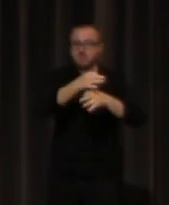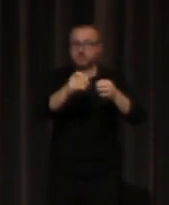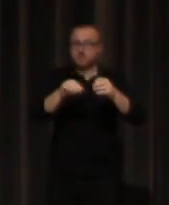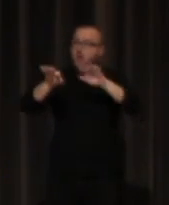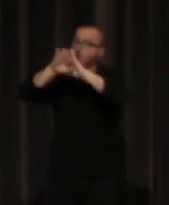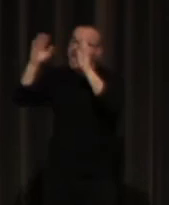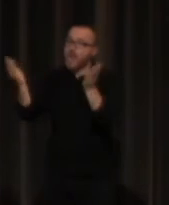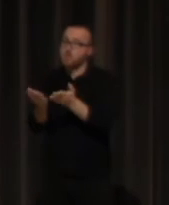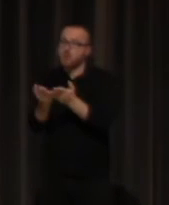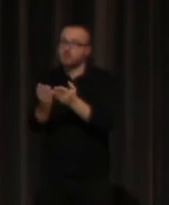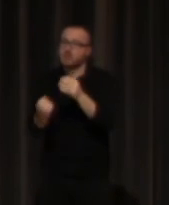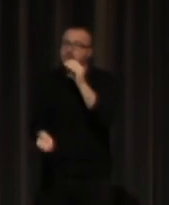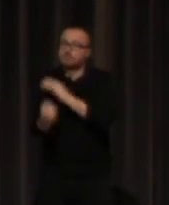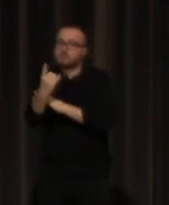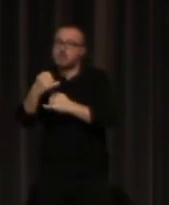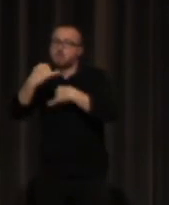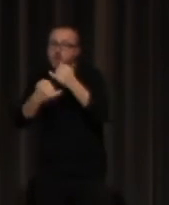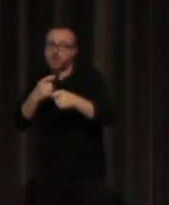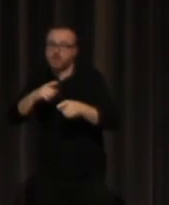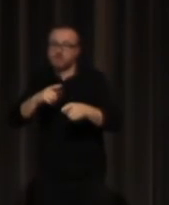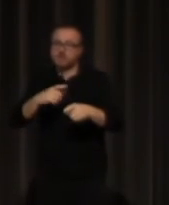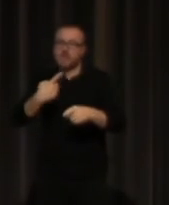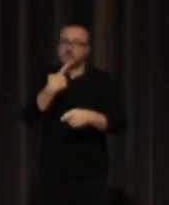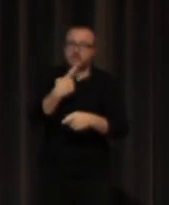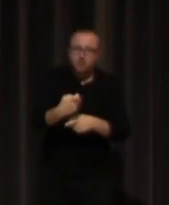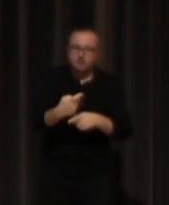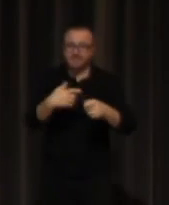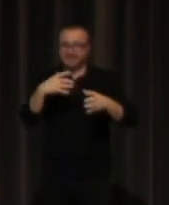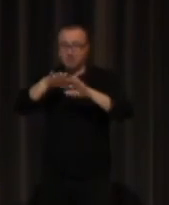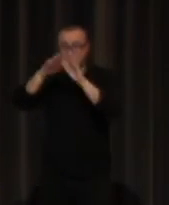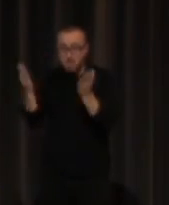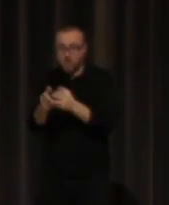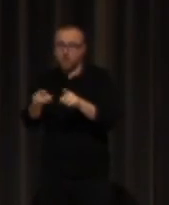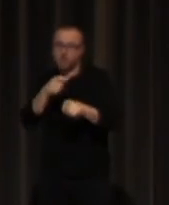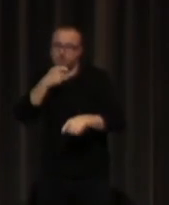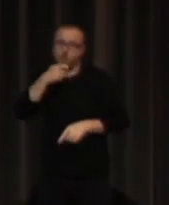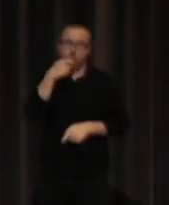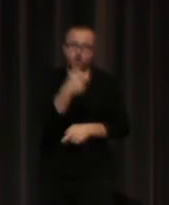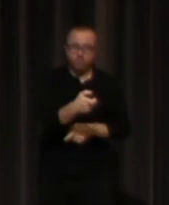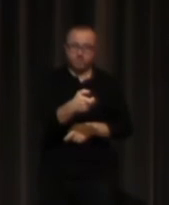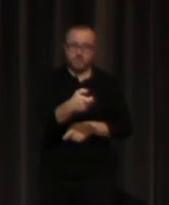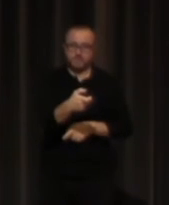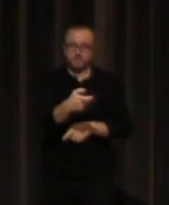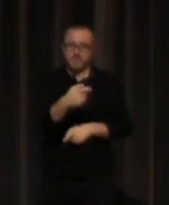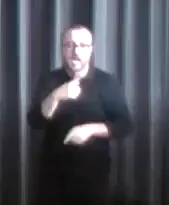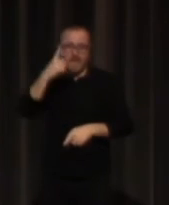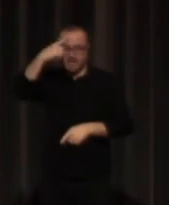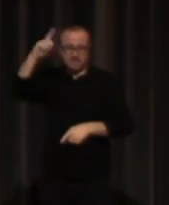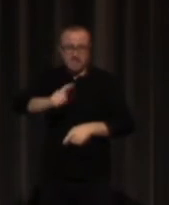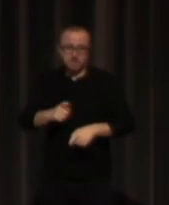formes i trampes. A més, el món és un enemic que ataca per l'espalda, per l'esquena,